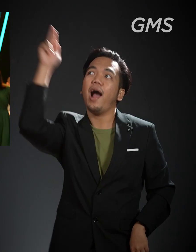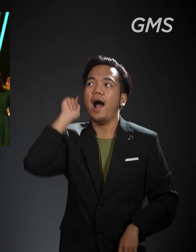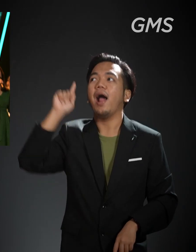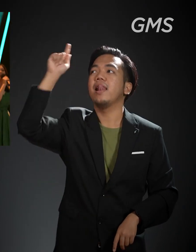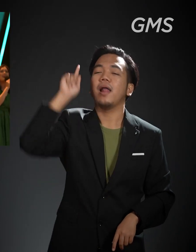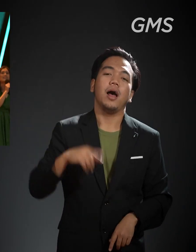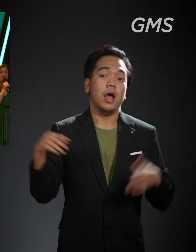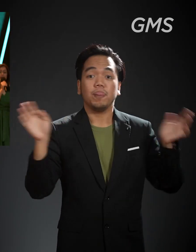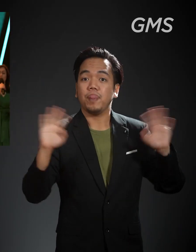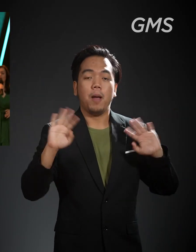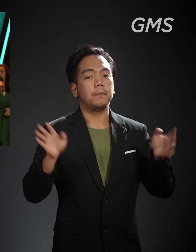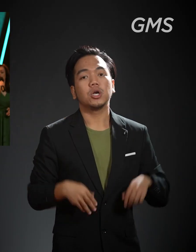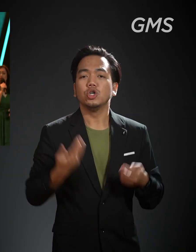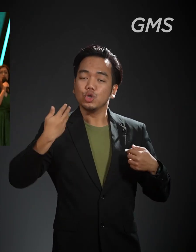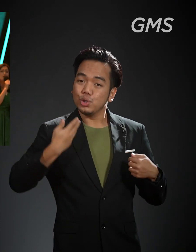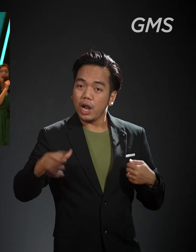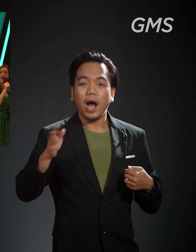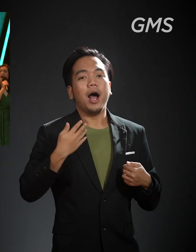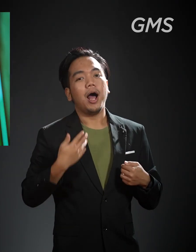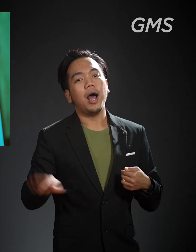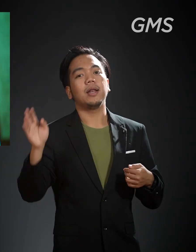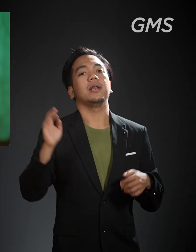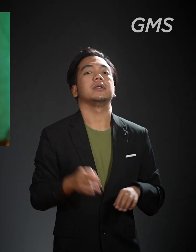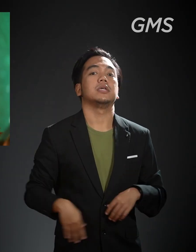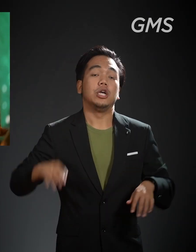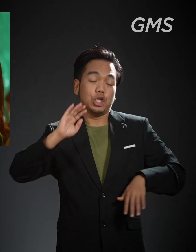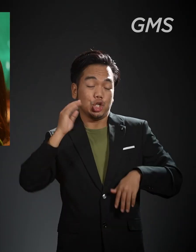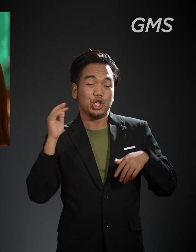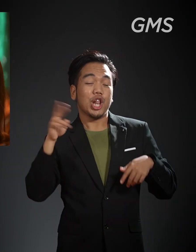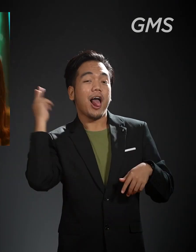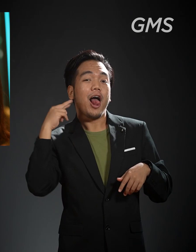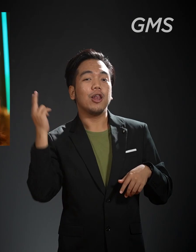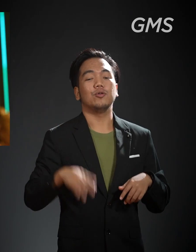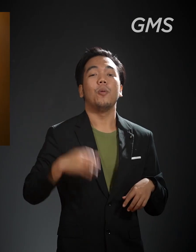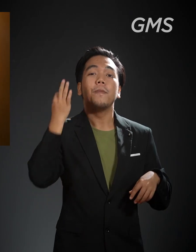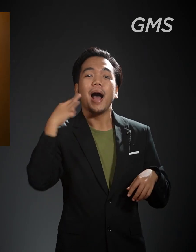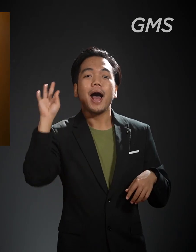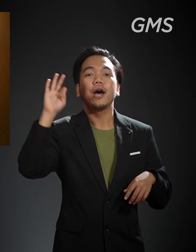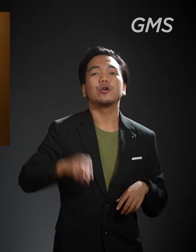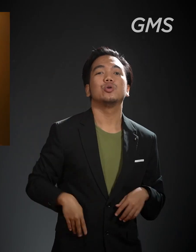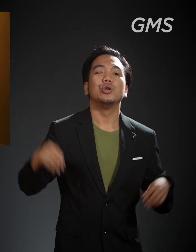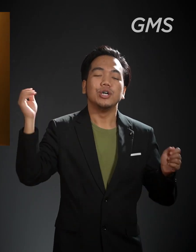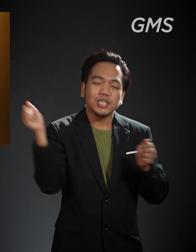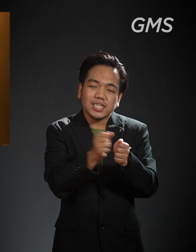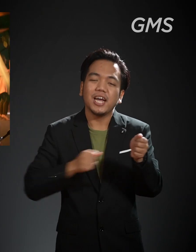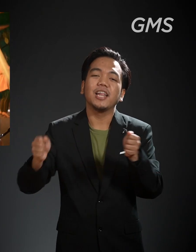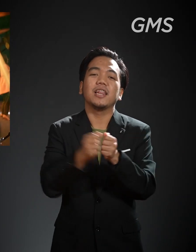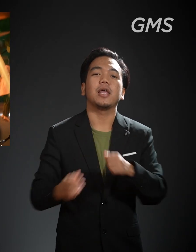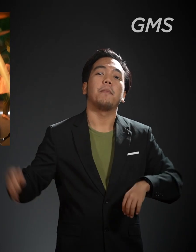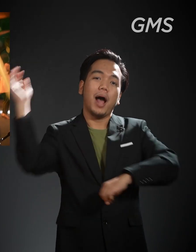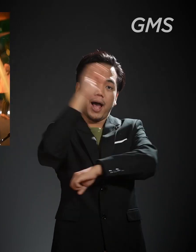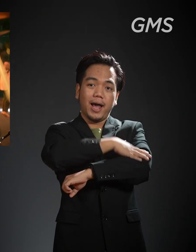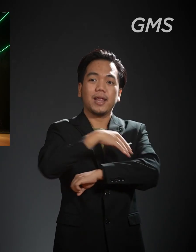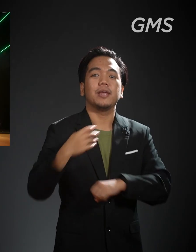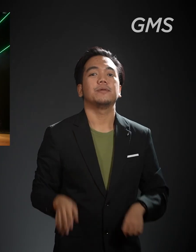Kasih Allah tak berkesudahan, selalu baru setiap pagi,